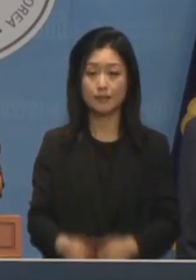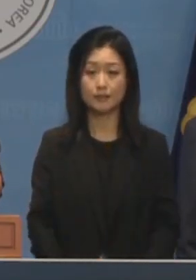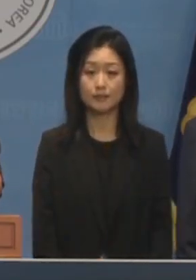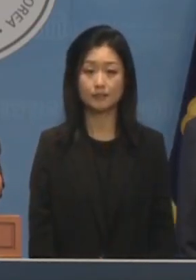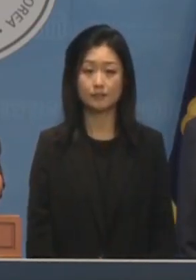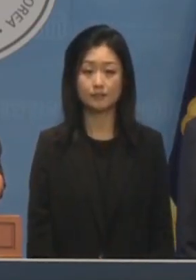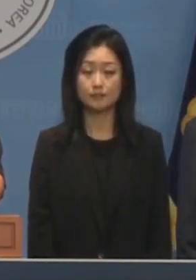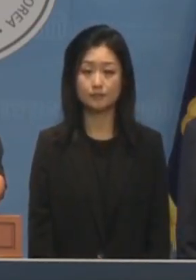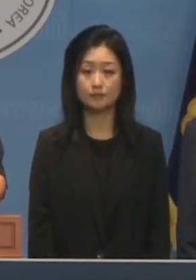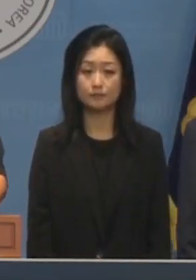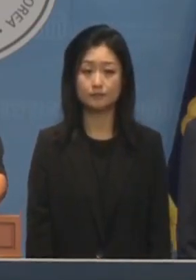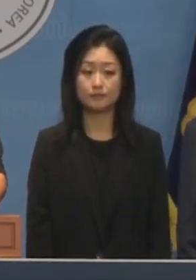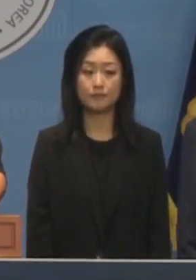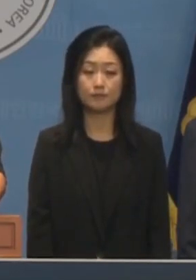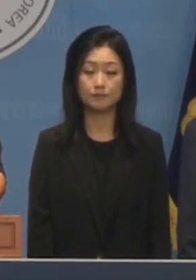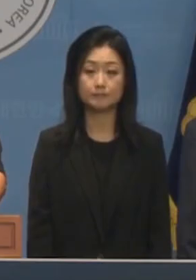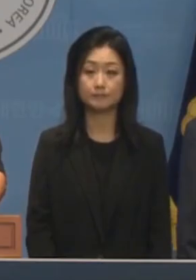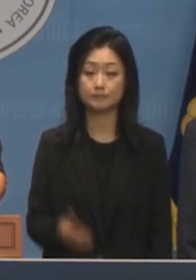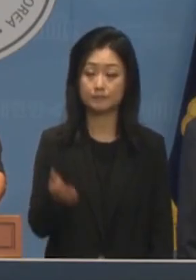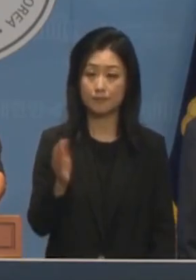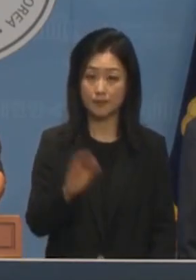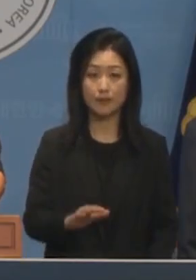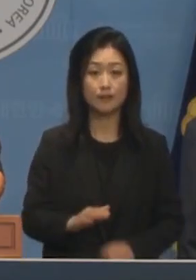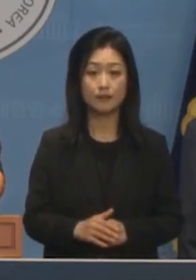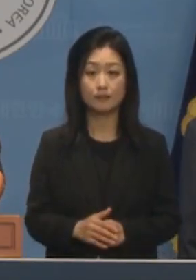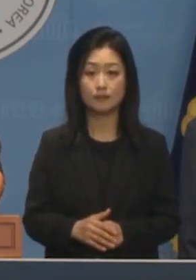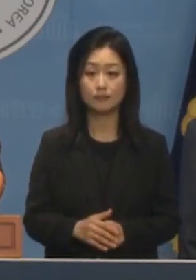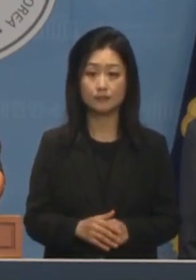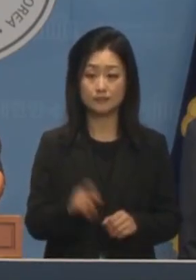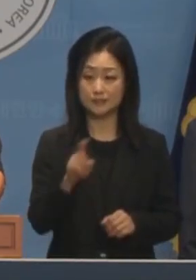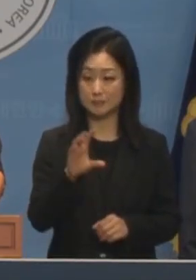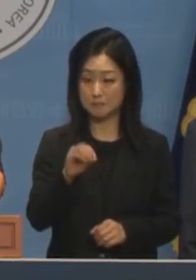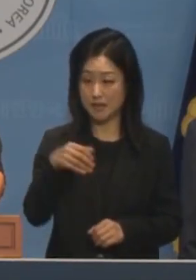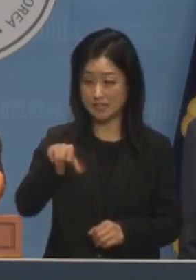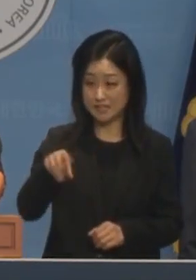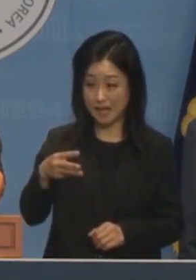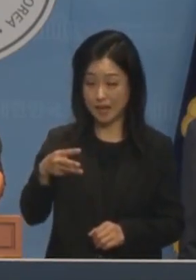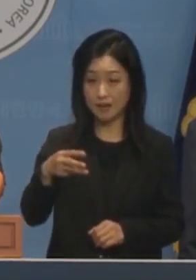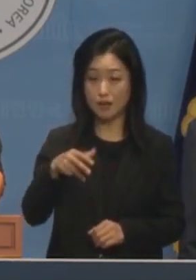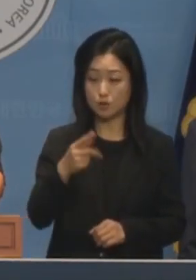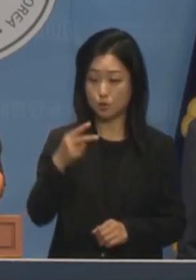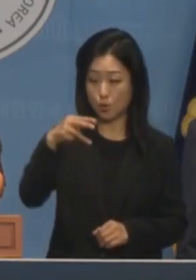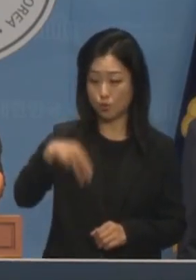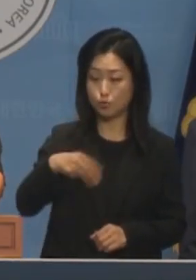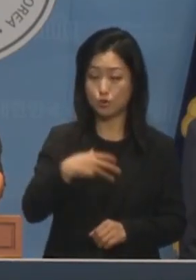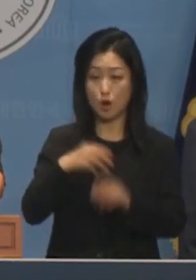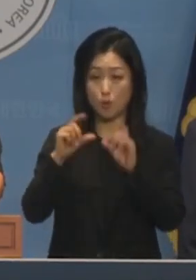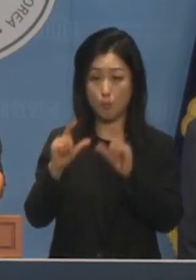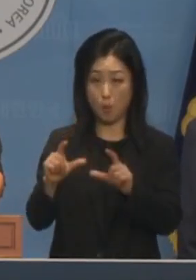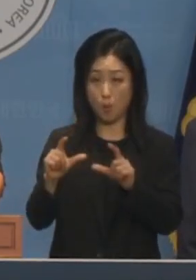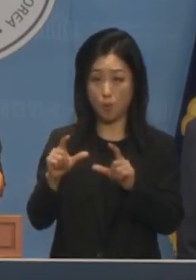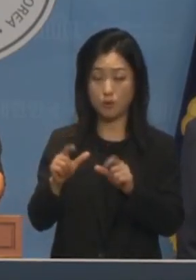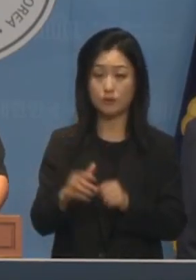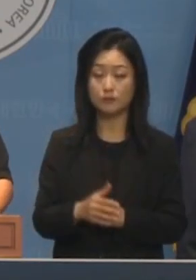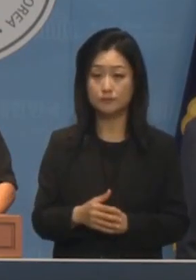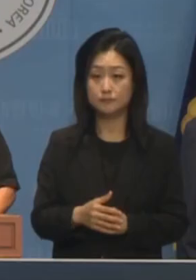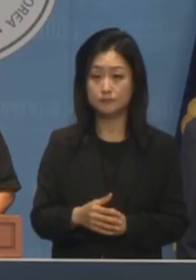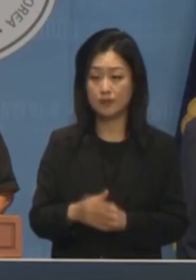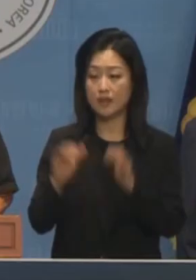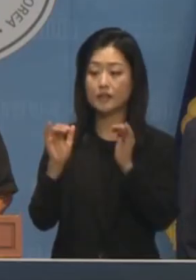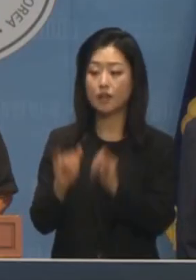있는 금강의 사례입니다. 그럼에도 불구하고 10만 셀은 우리나라 조류경보제 상으로 대발생 전